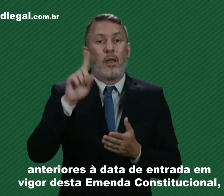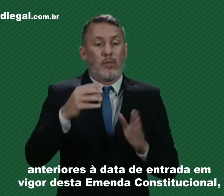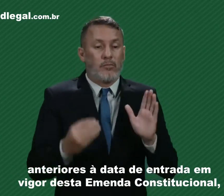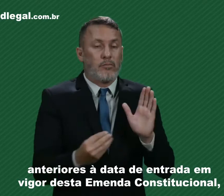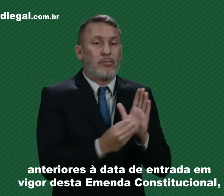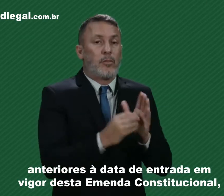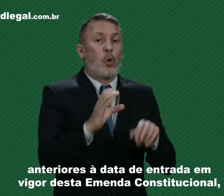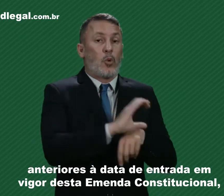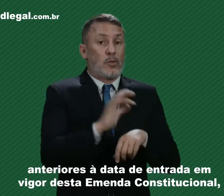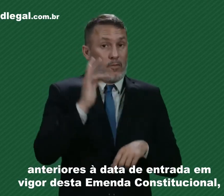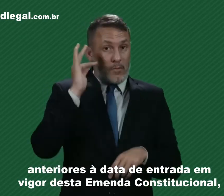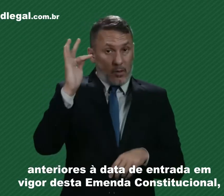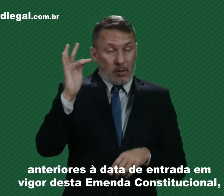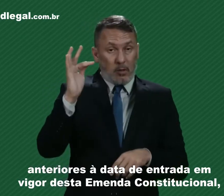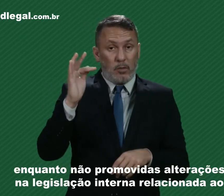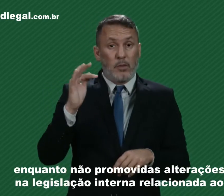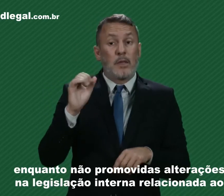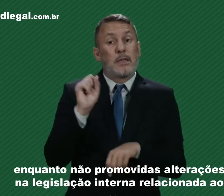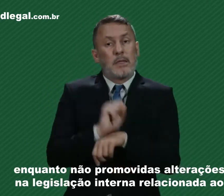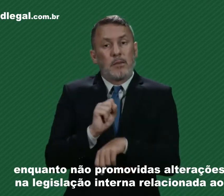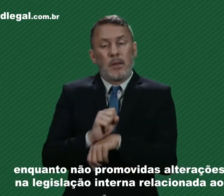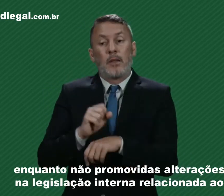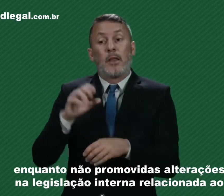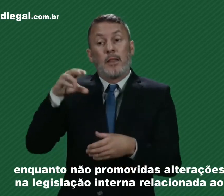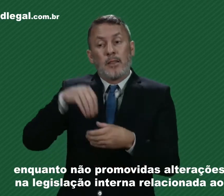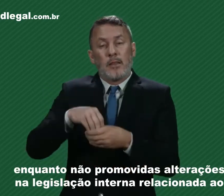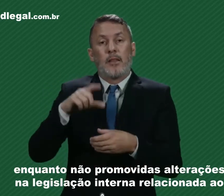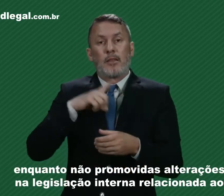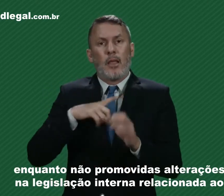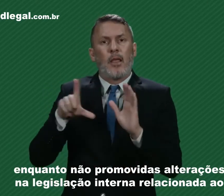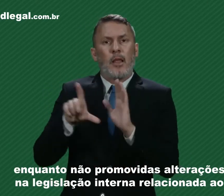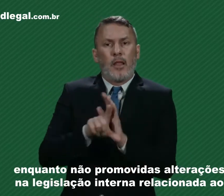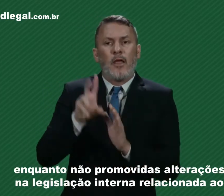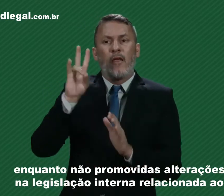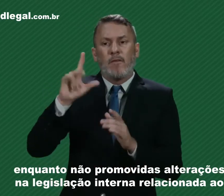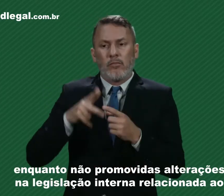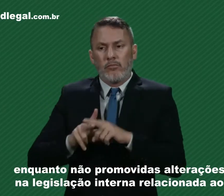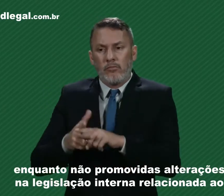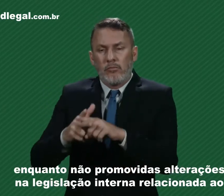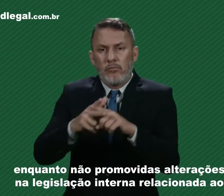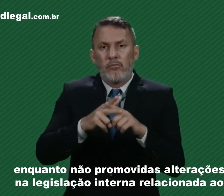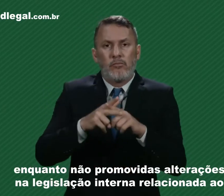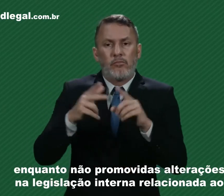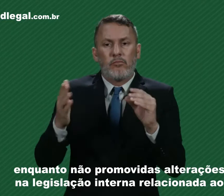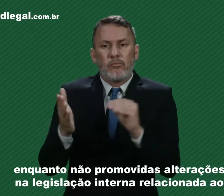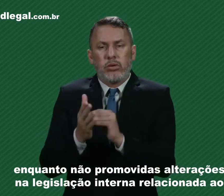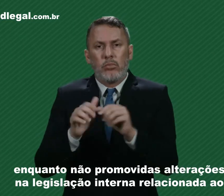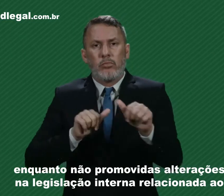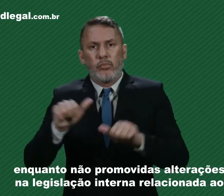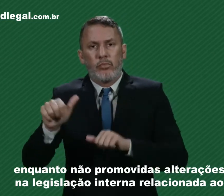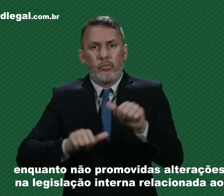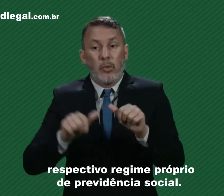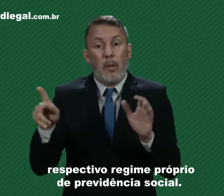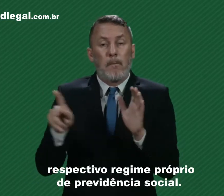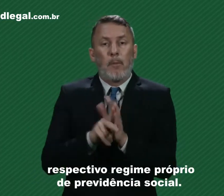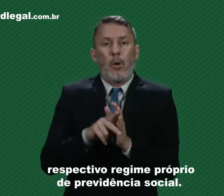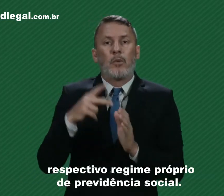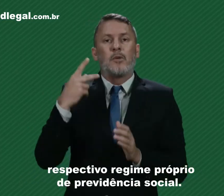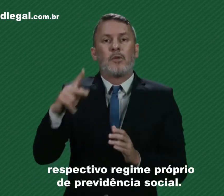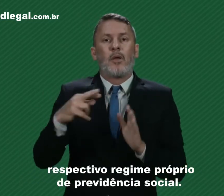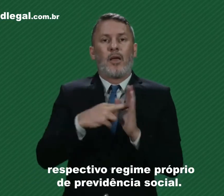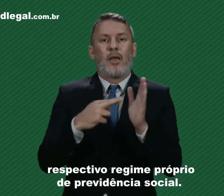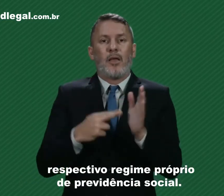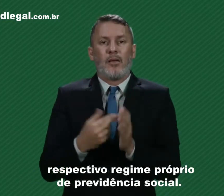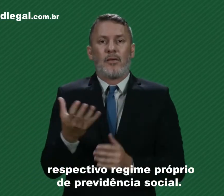em vigor desta emenda constitucional, enquanto não promovidas alterações na legislação interna relacionada ao